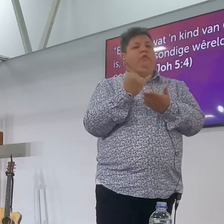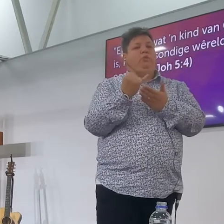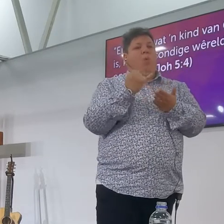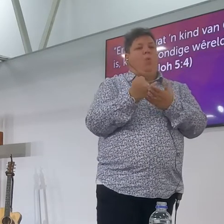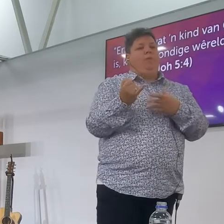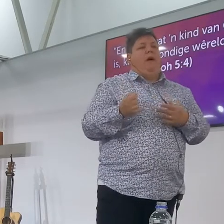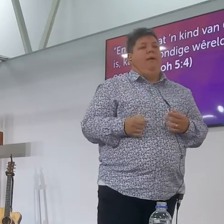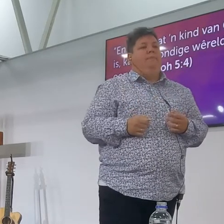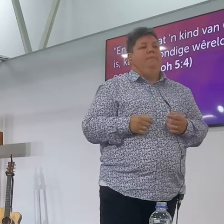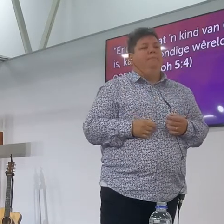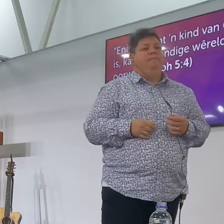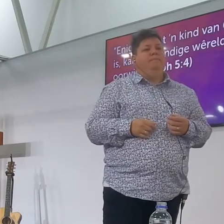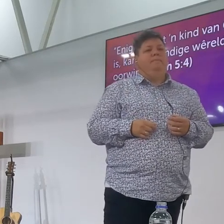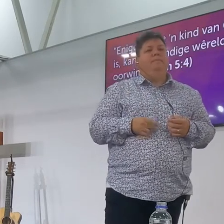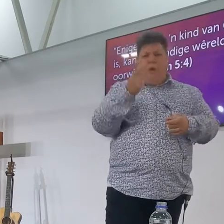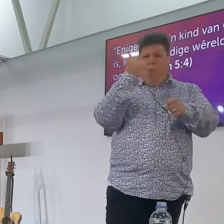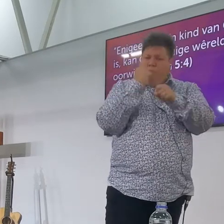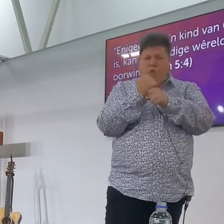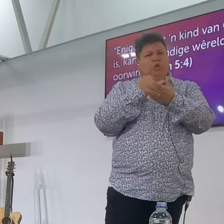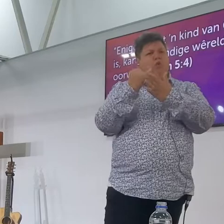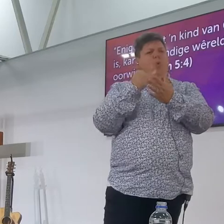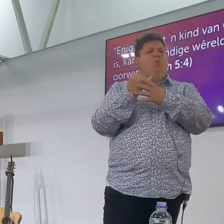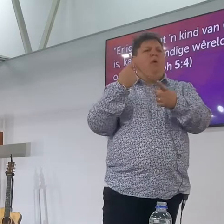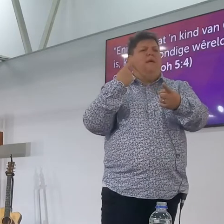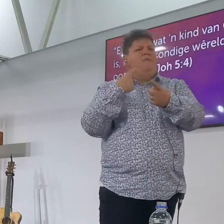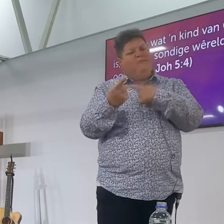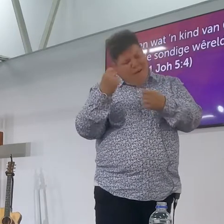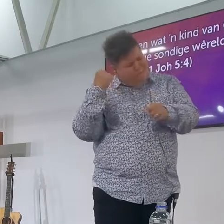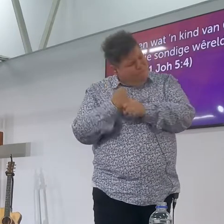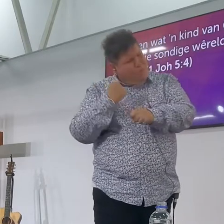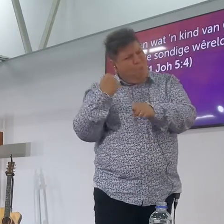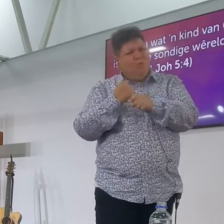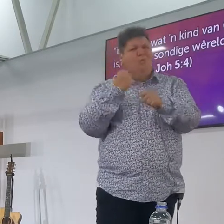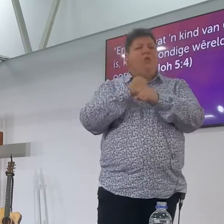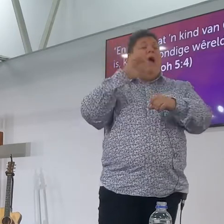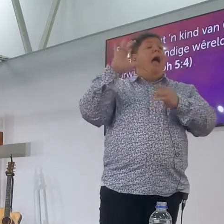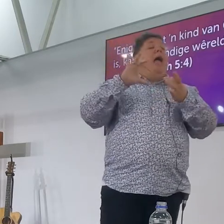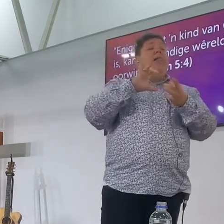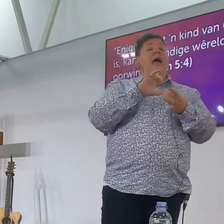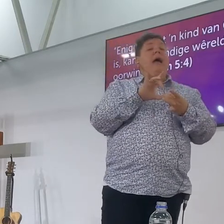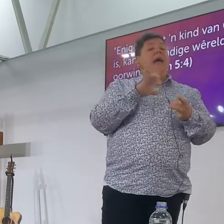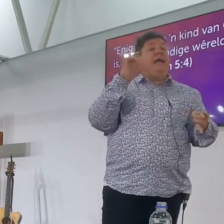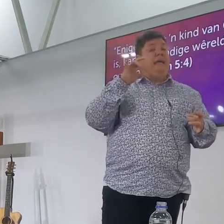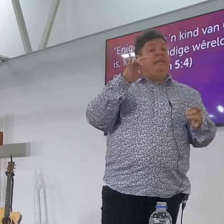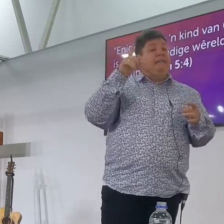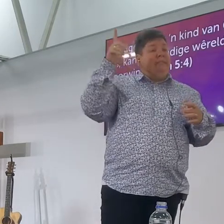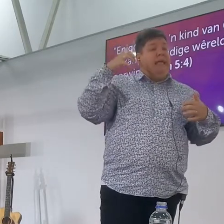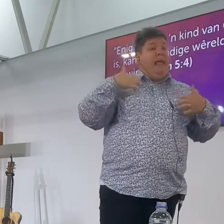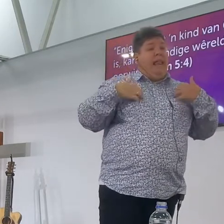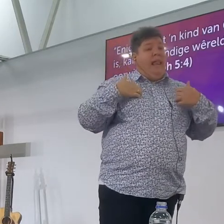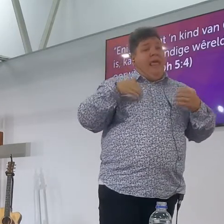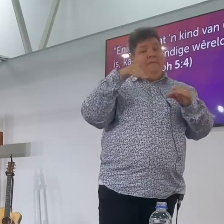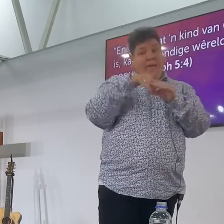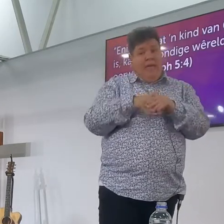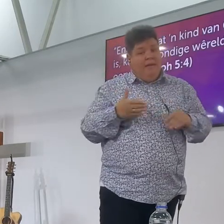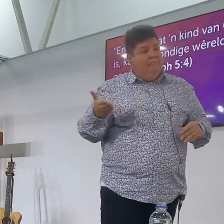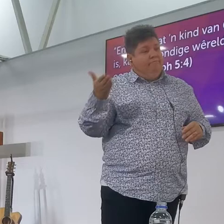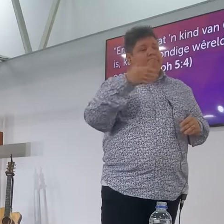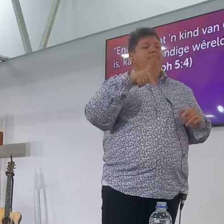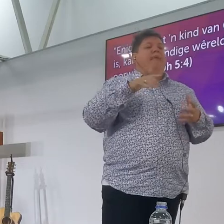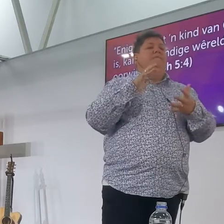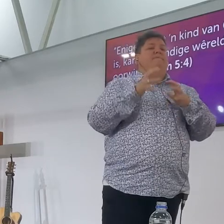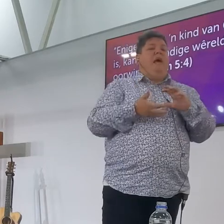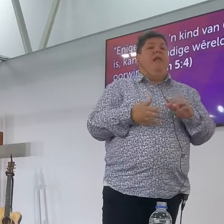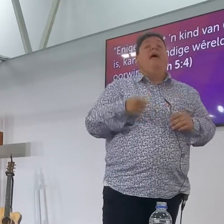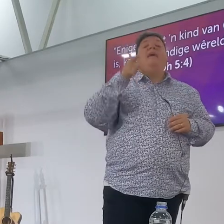Jy kan jou sonde oorwin. En jy moet dit oorwin. Jy behoort dit te oorwin. As die Heilige Gees, hy wat in jou is, is sterker as hy wat in hierdie wêreld is.